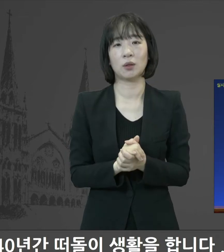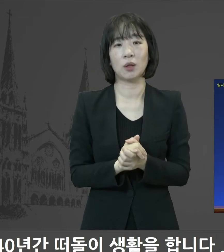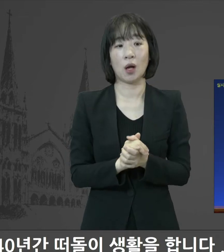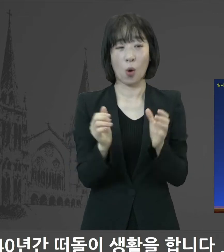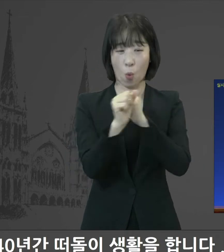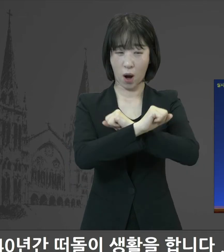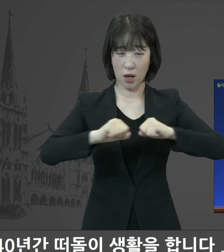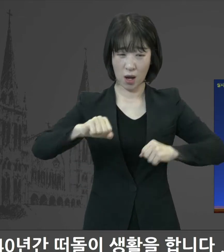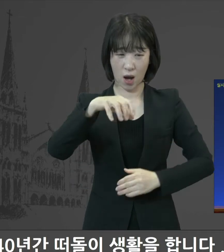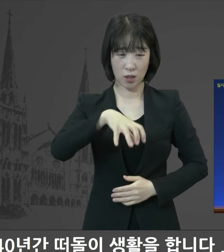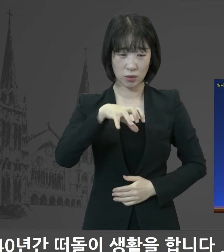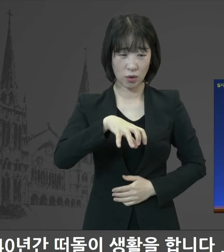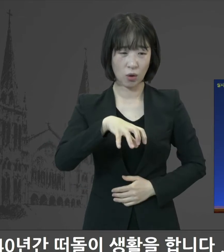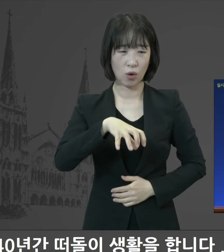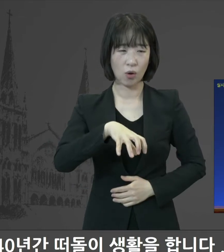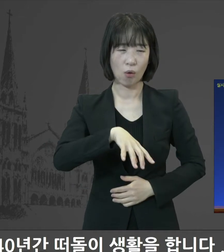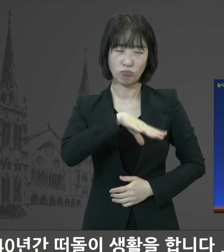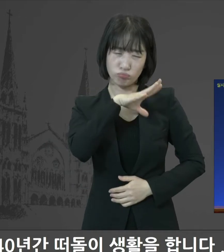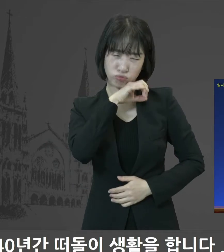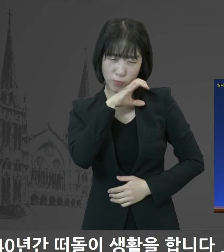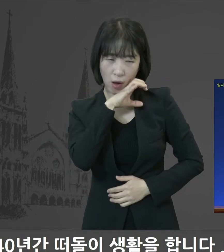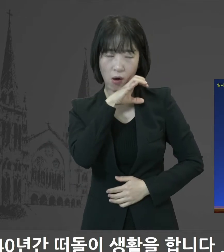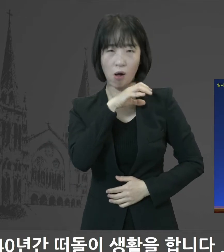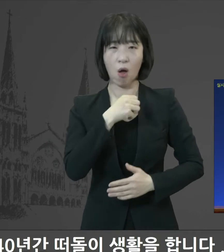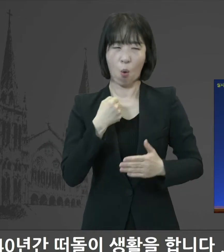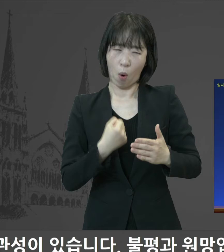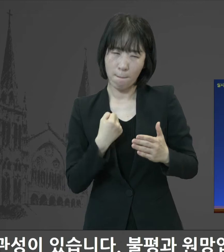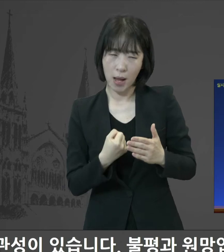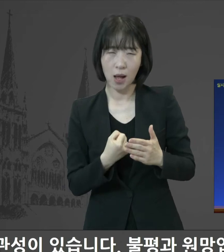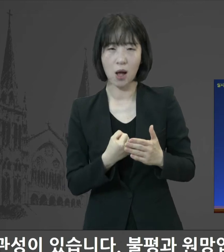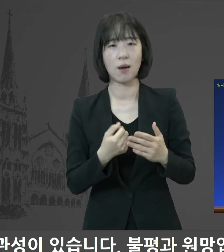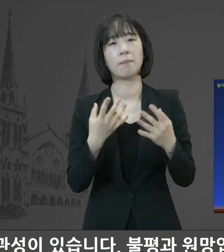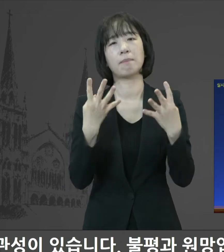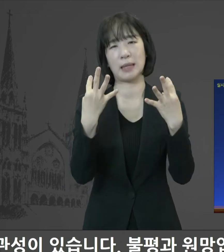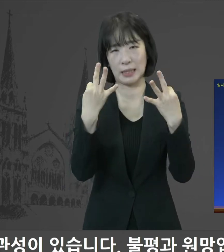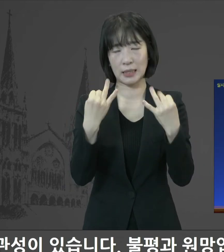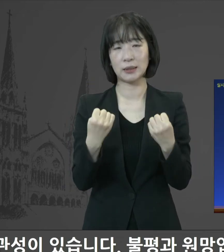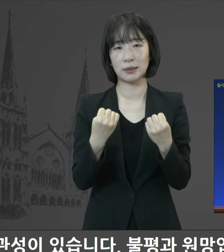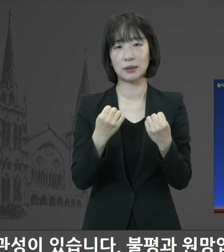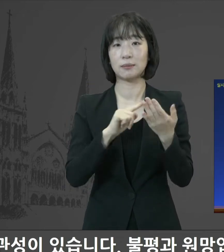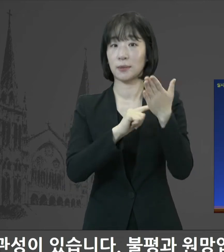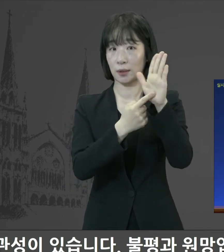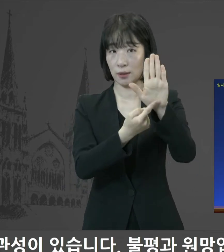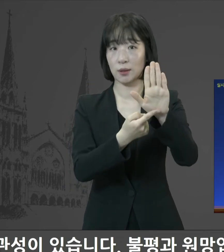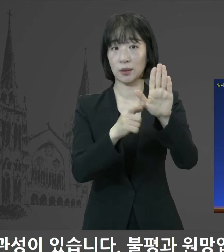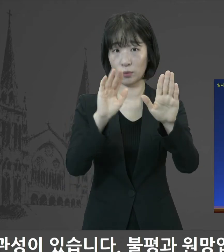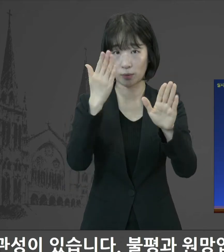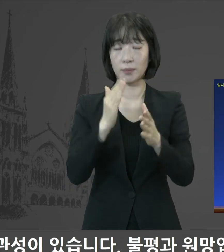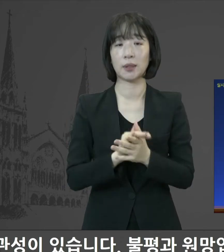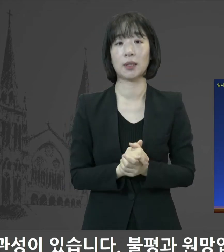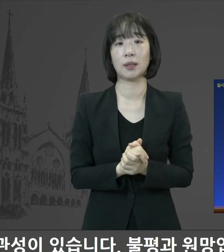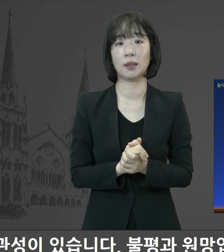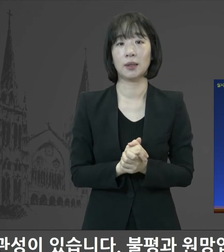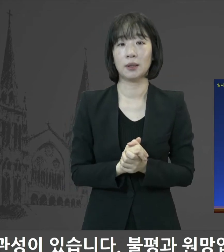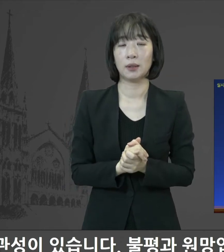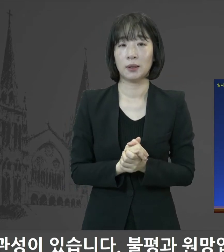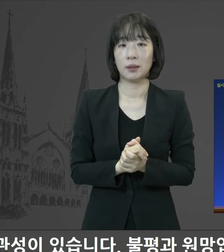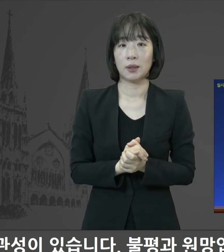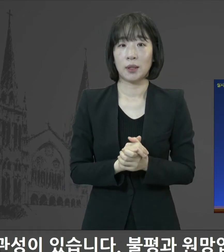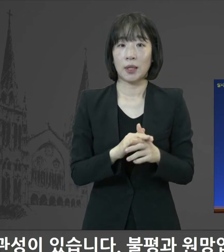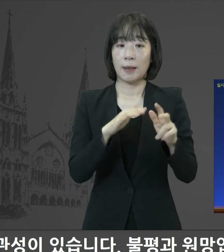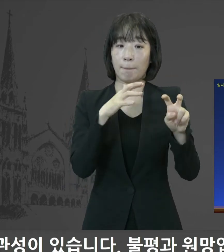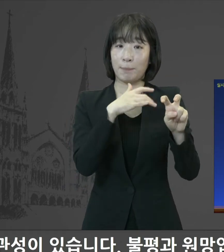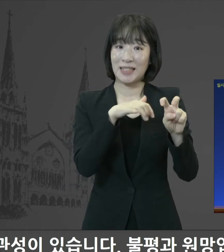이렇게 밀접한 관계에 있다고 볼 수 있겠습니다. 한번 오늘 본문 조금 벗어난 부분인데